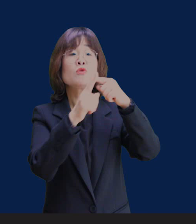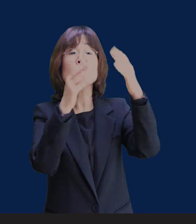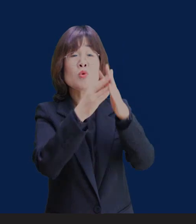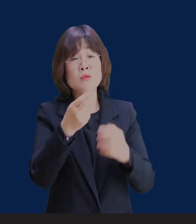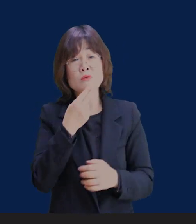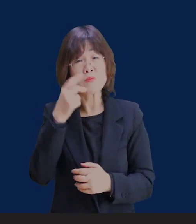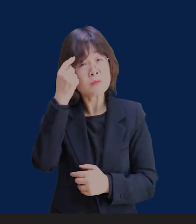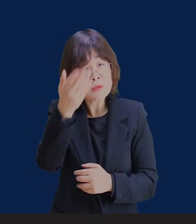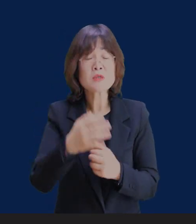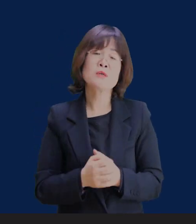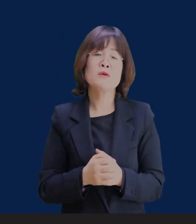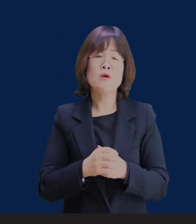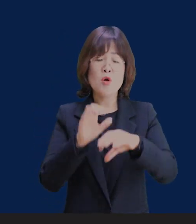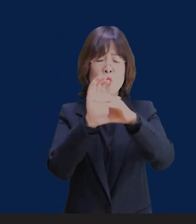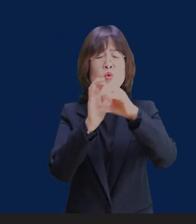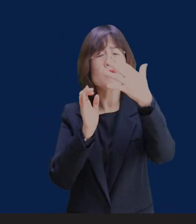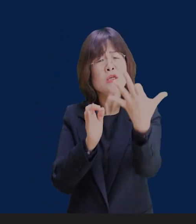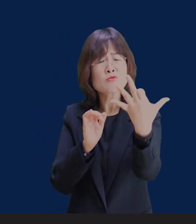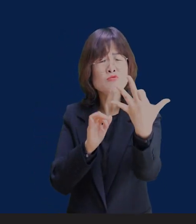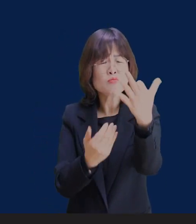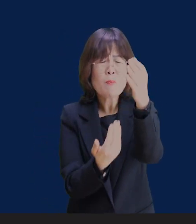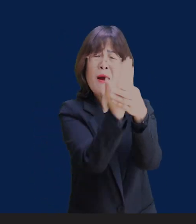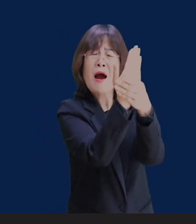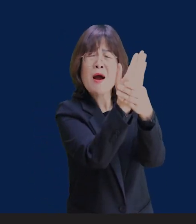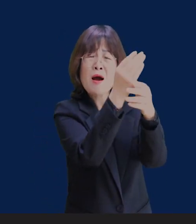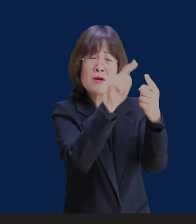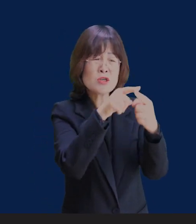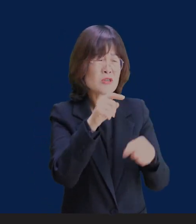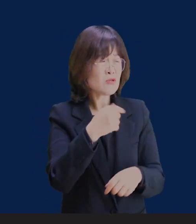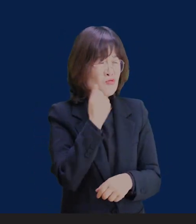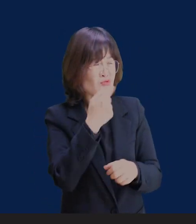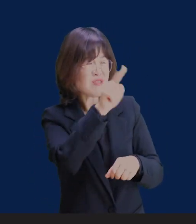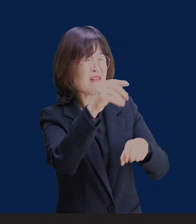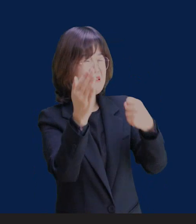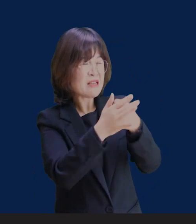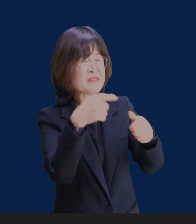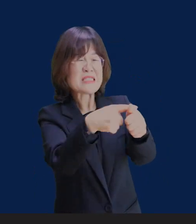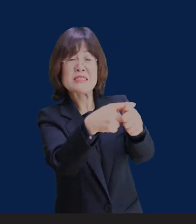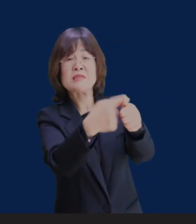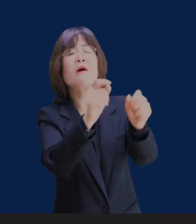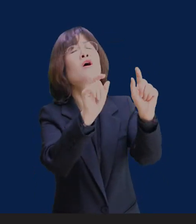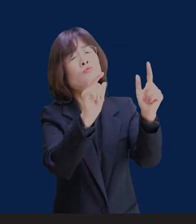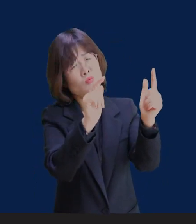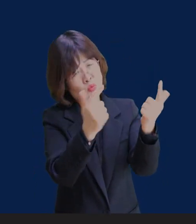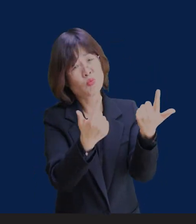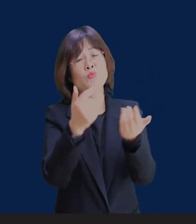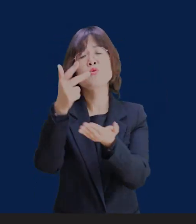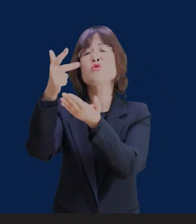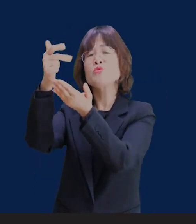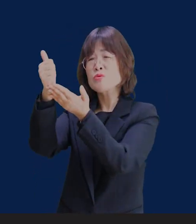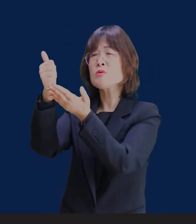가운데 없겠습니까? 코로나19 사태를 누구를 탓할 것이 아니라 바로 이것이 오늘